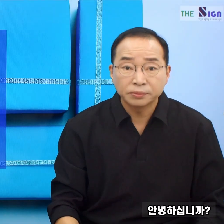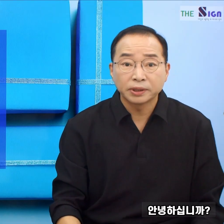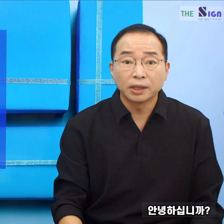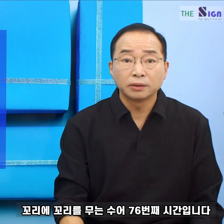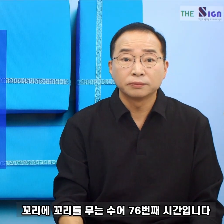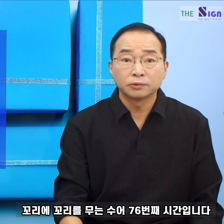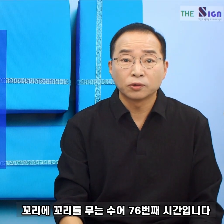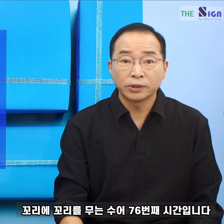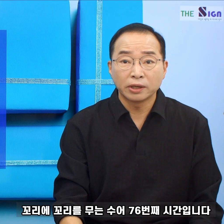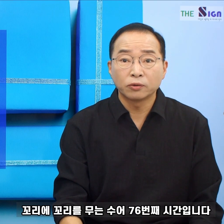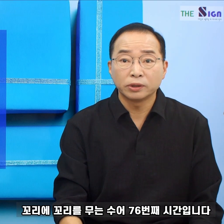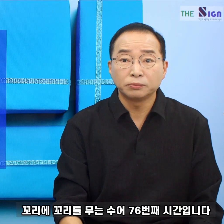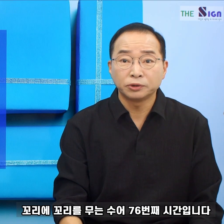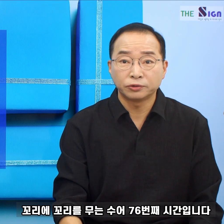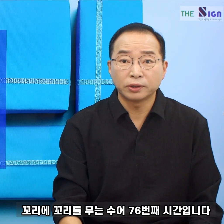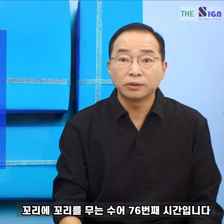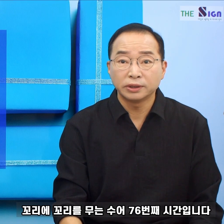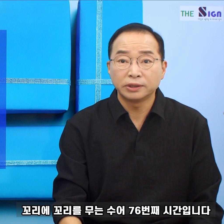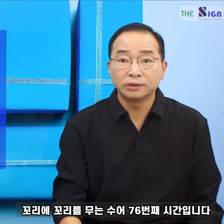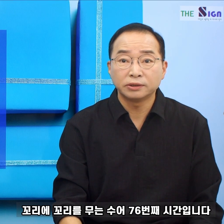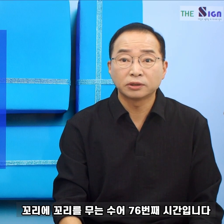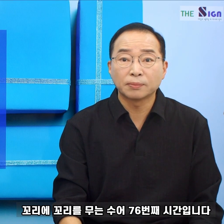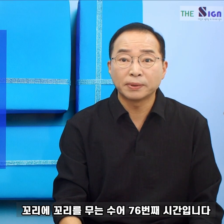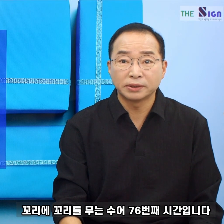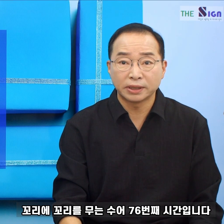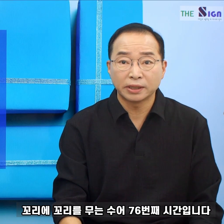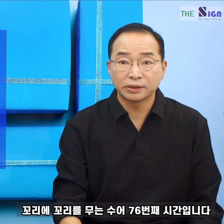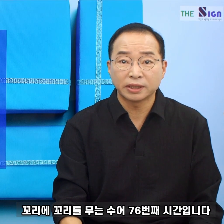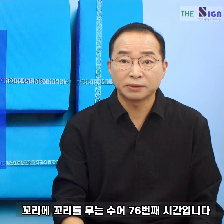안녕하십니까. 꼬리에 꼬리를 무는 수어 76번째 시간입니다.